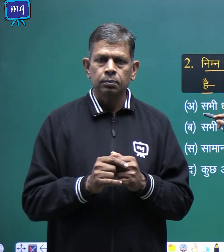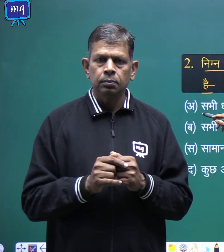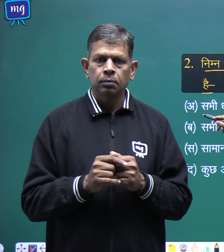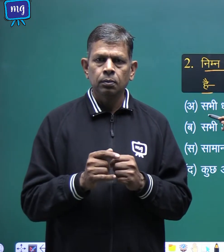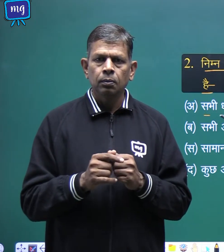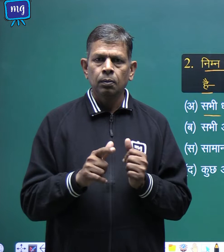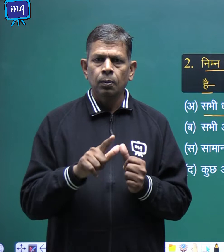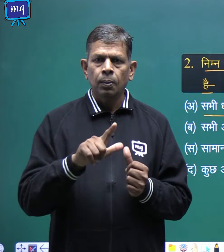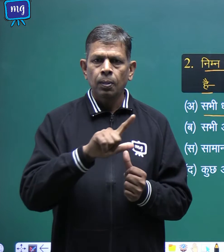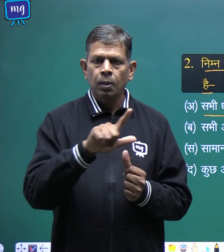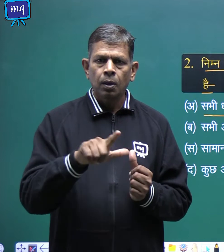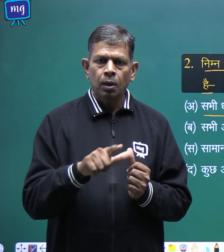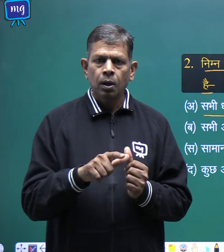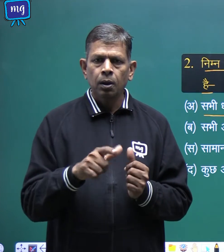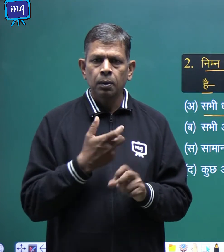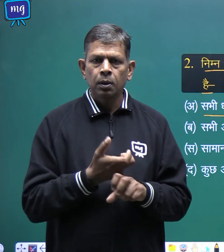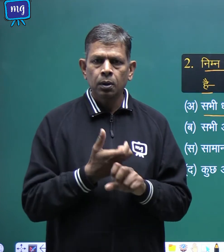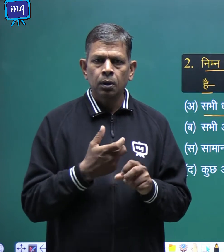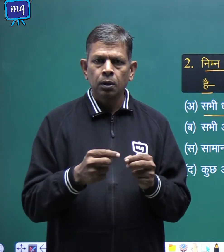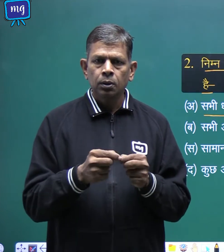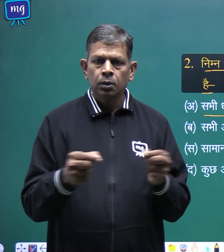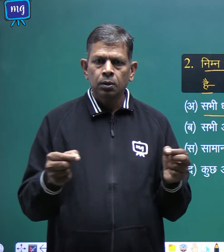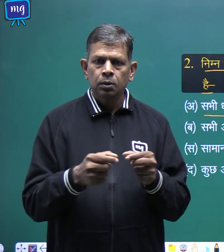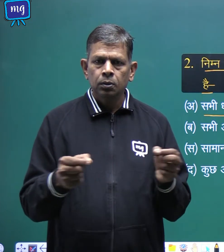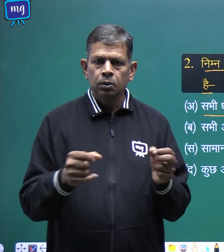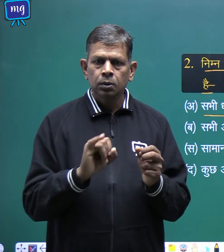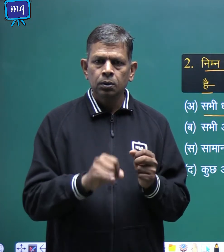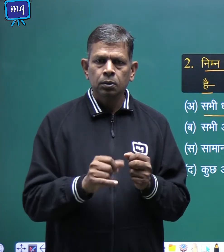सभी धातुएं तन्य होती हैं,